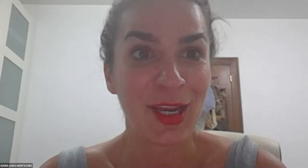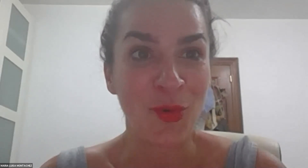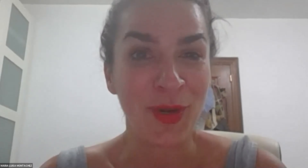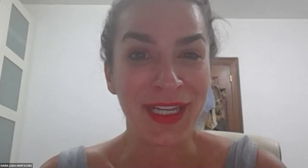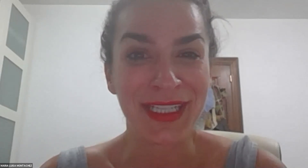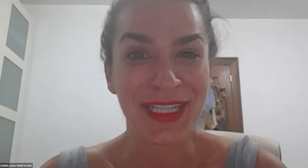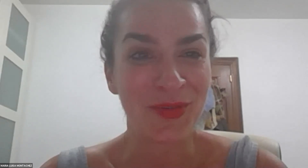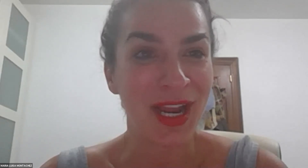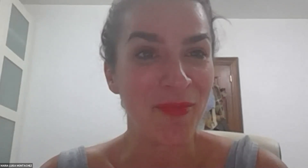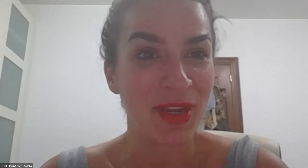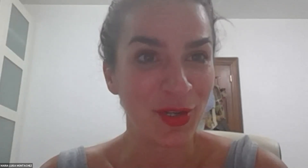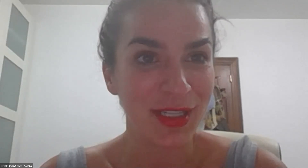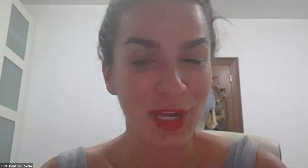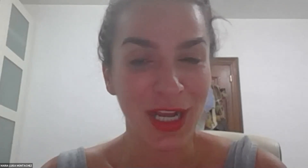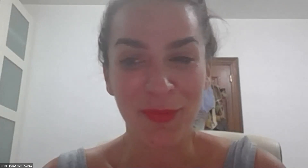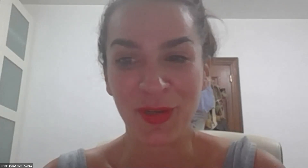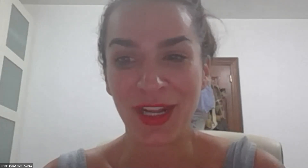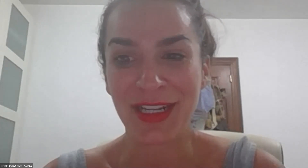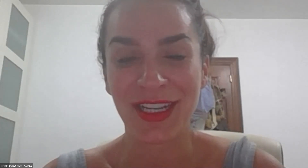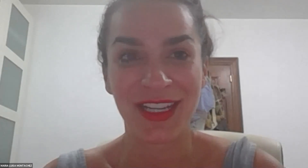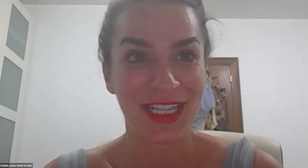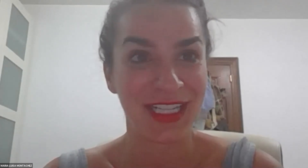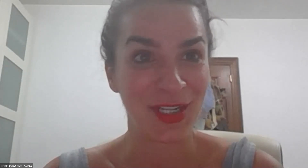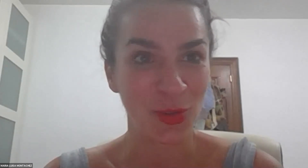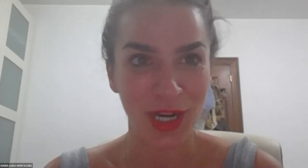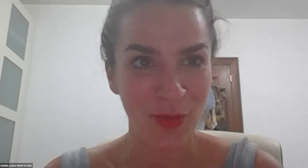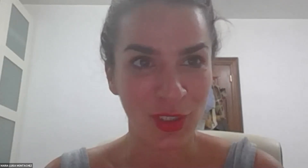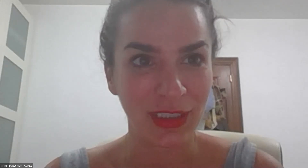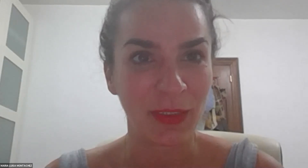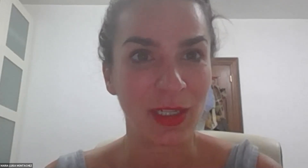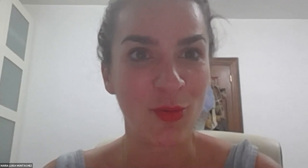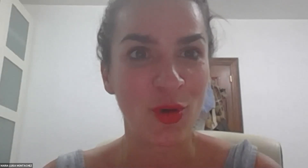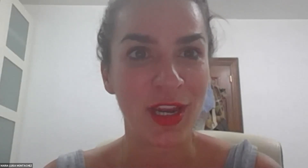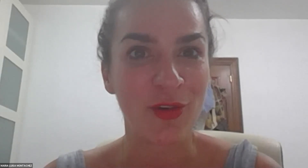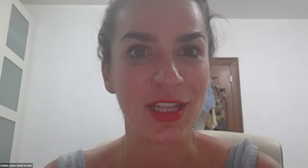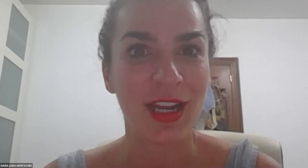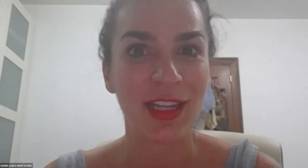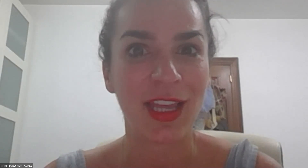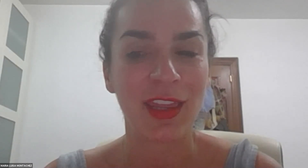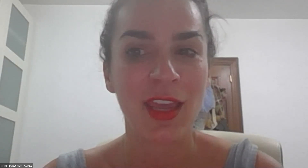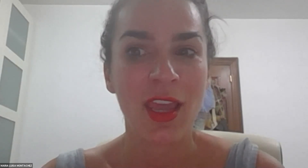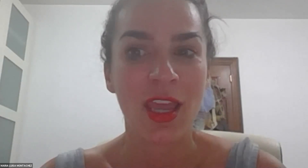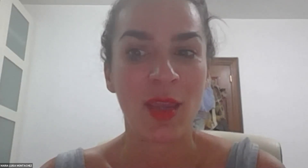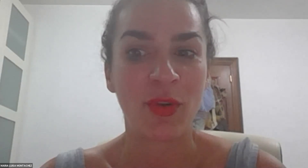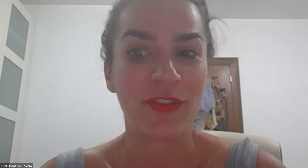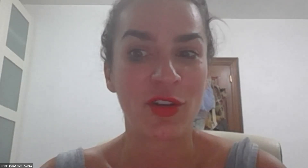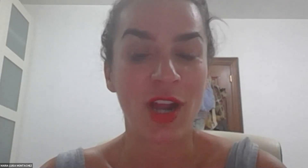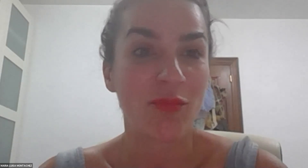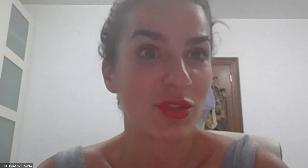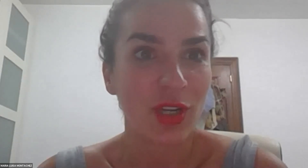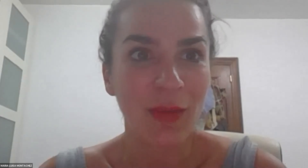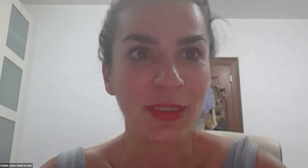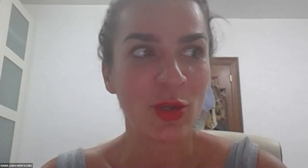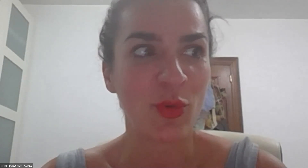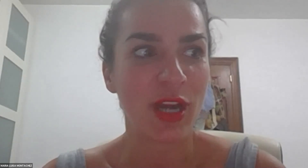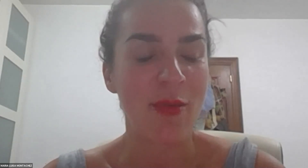que como veréis es una campeona de las señas, que si no tuviéramos una intérprete como ella con esta calidad profesional,